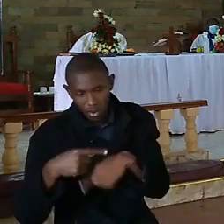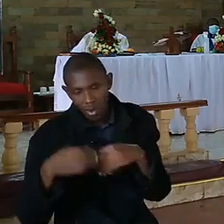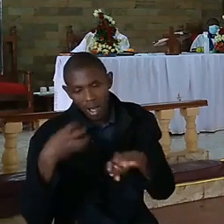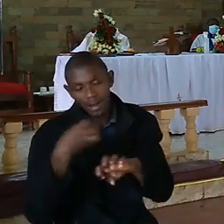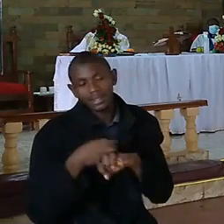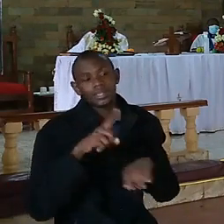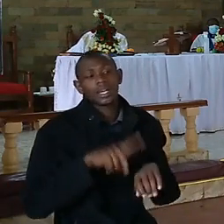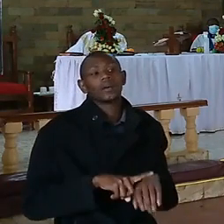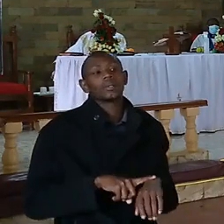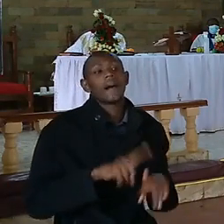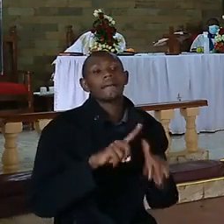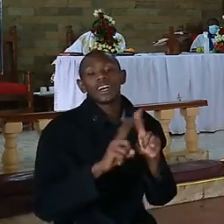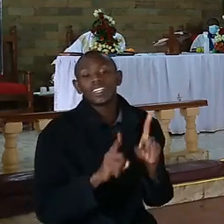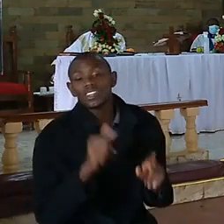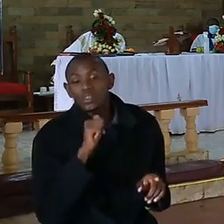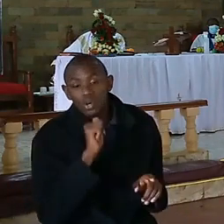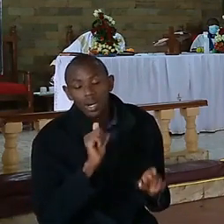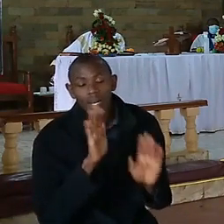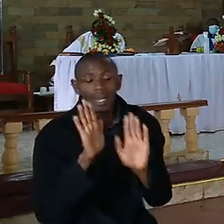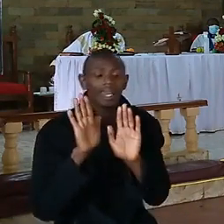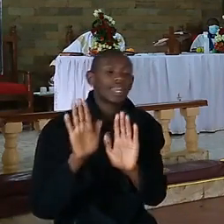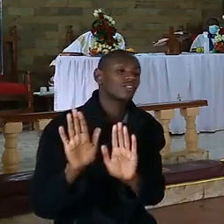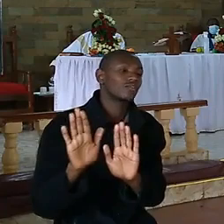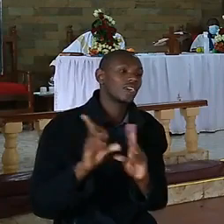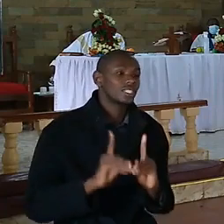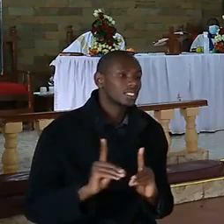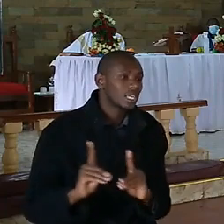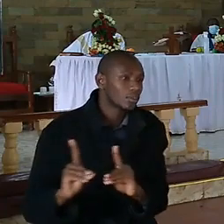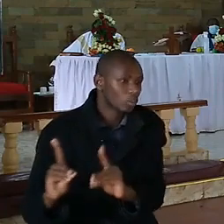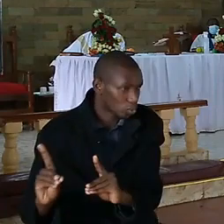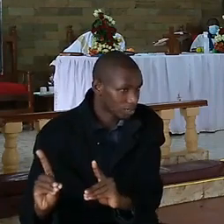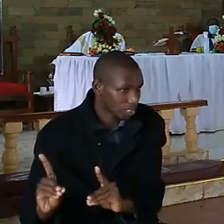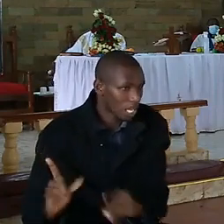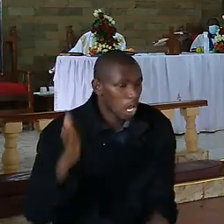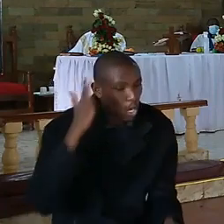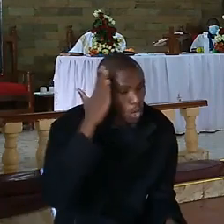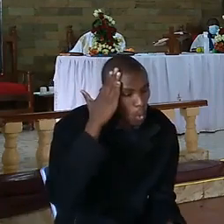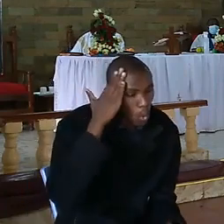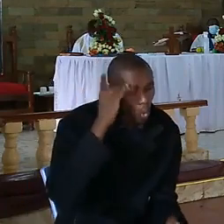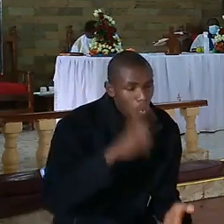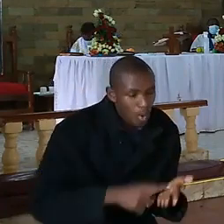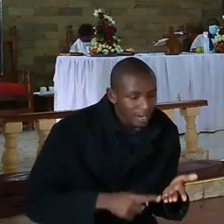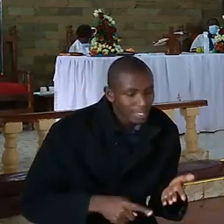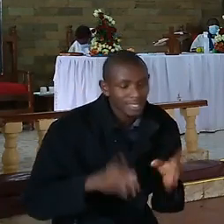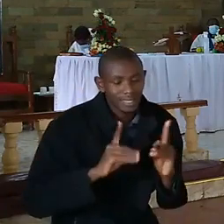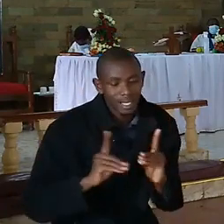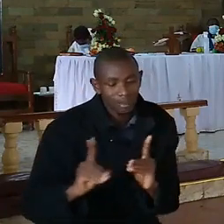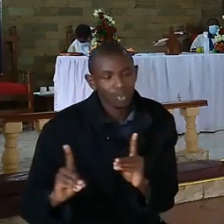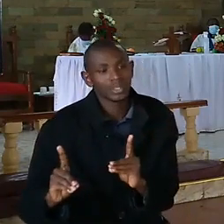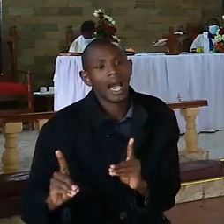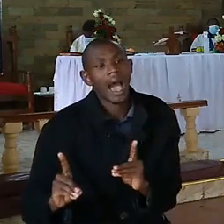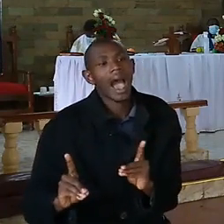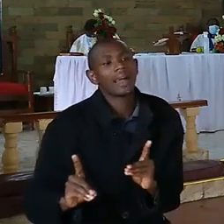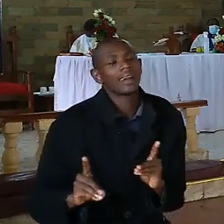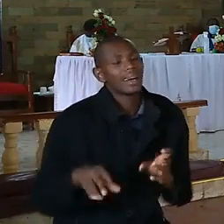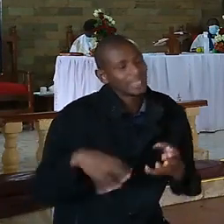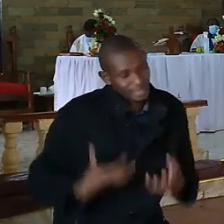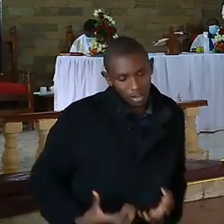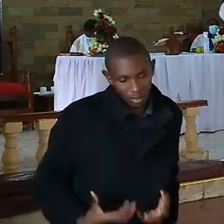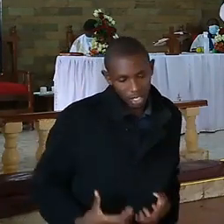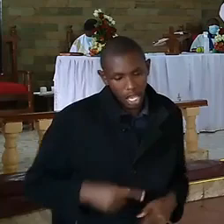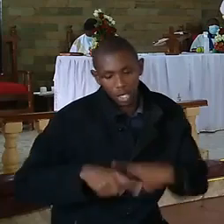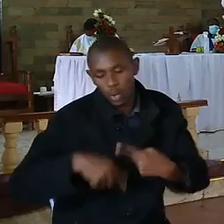no ndamatigire tondu namenya maundu maria maragerera ni athire haria thina wari na riria